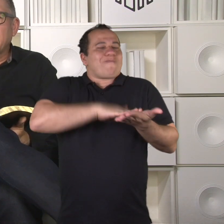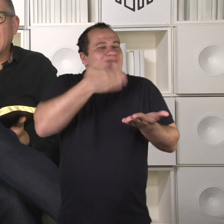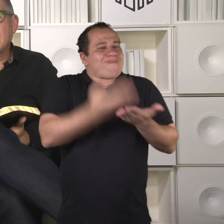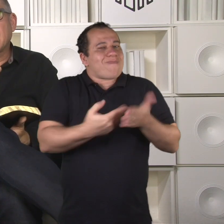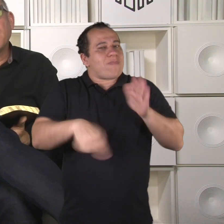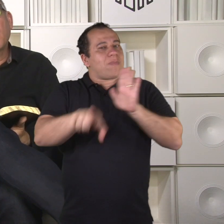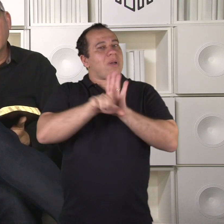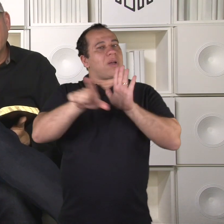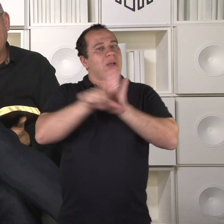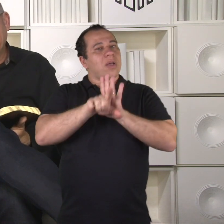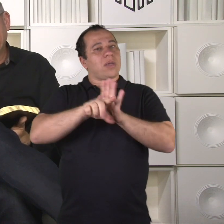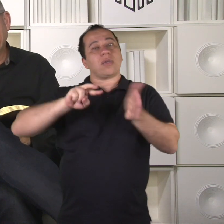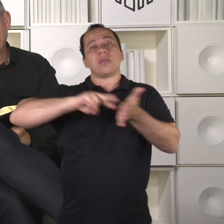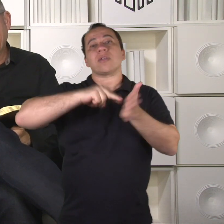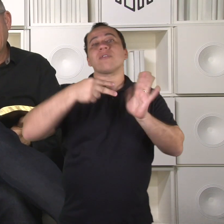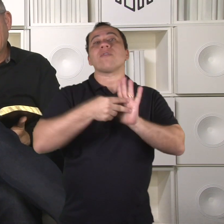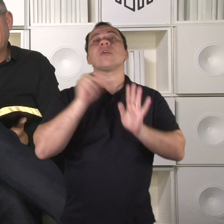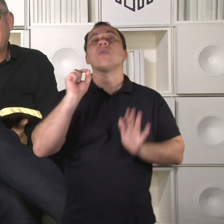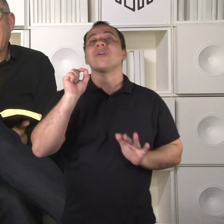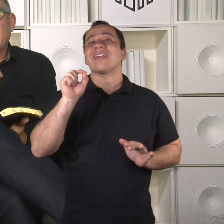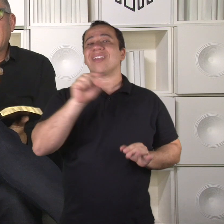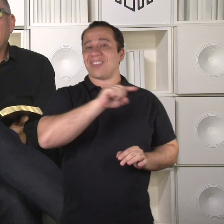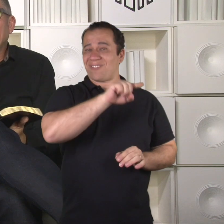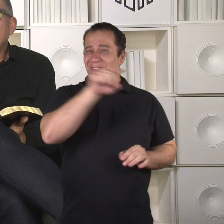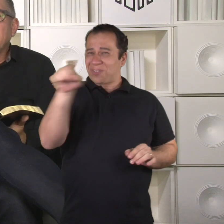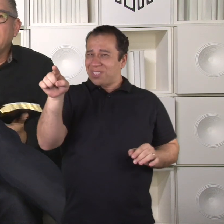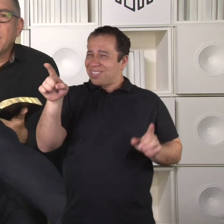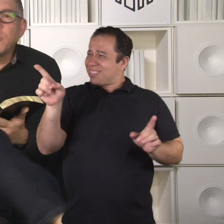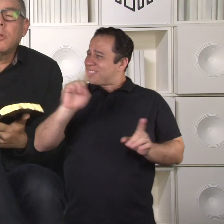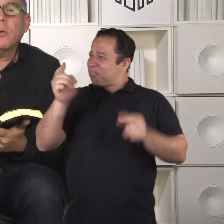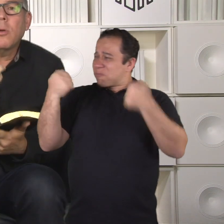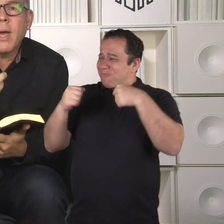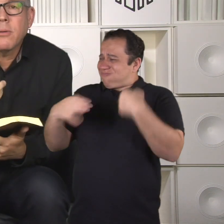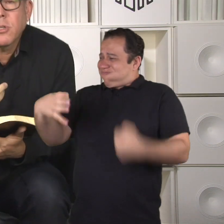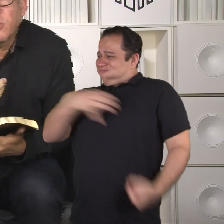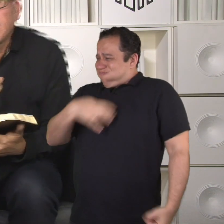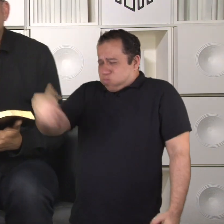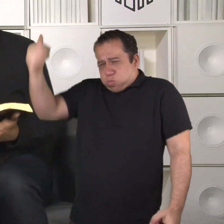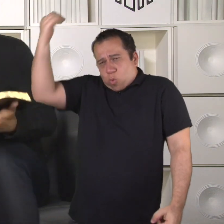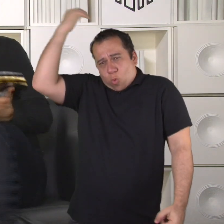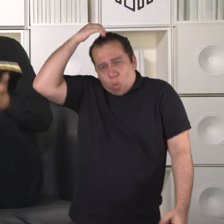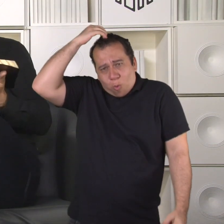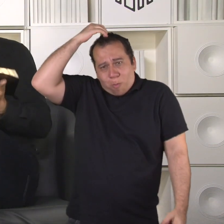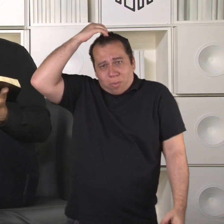de frustração e culpa. Você vai entrar numa dinâmica muito cruel de